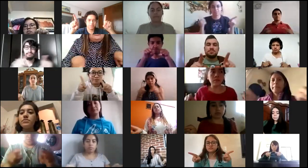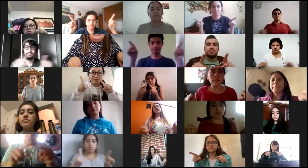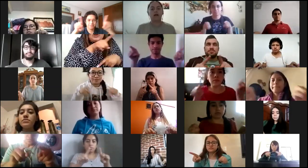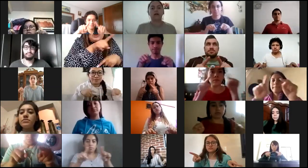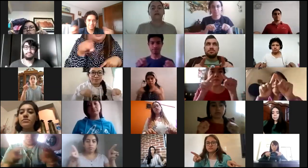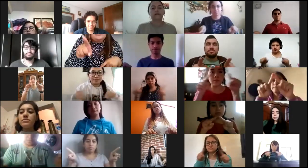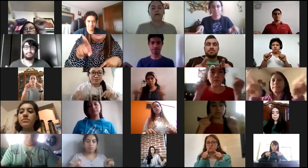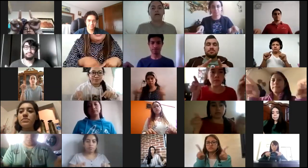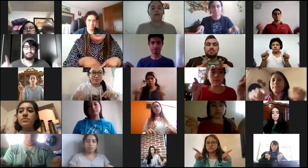Como la marca del zorro.